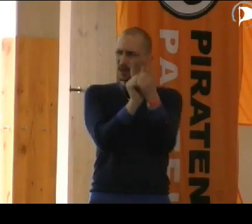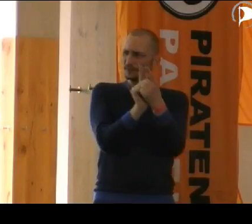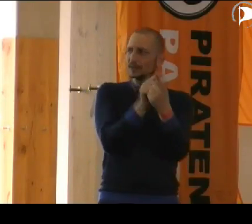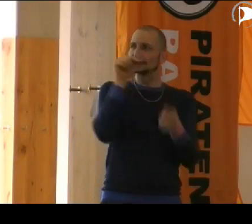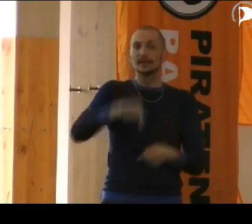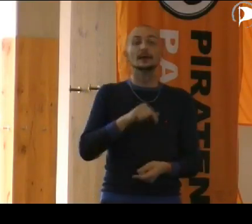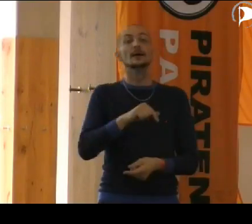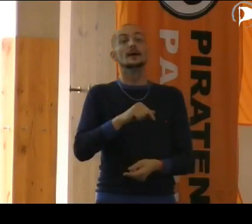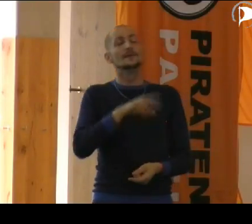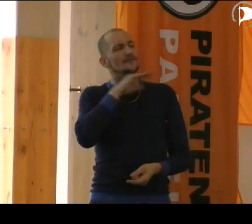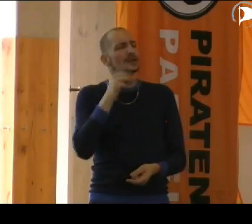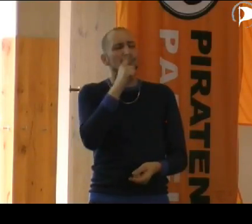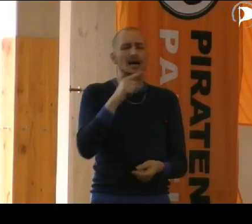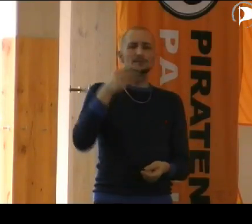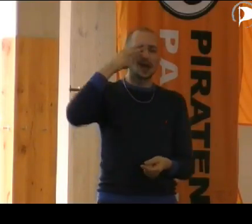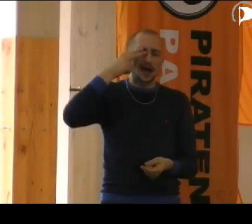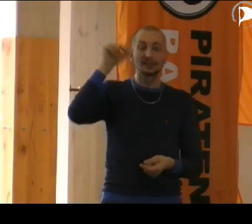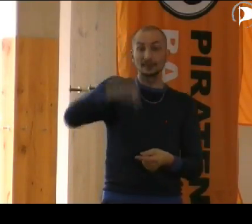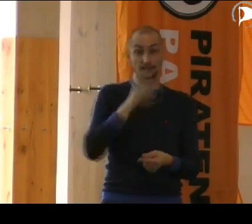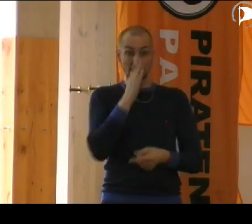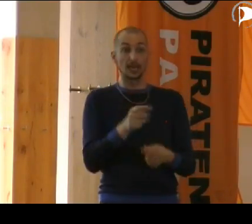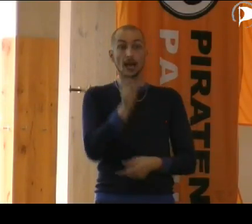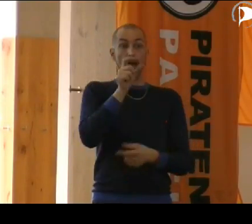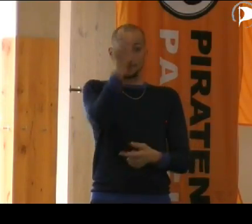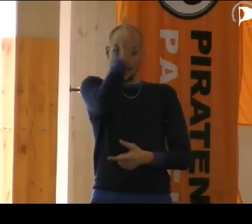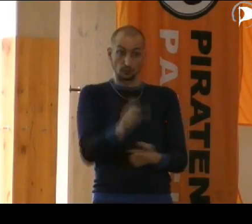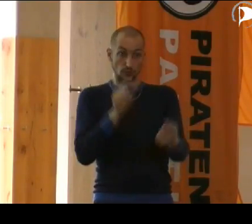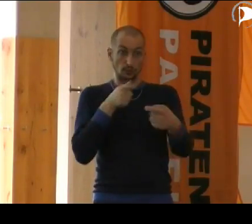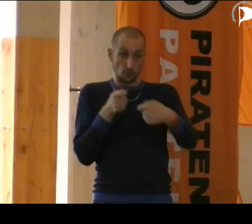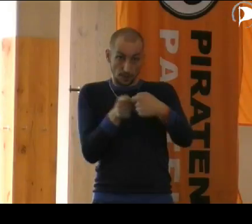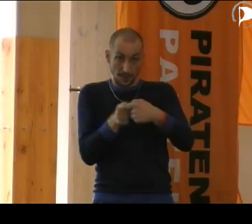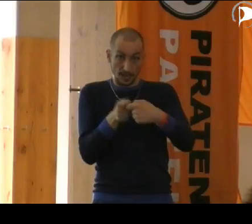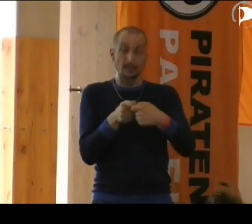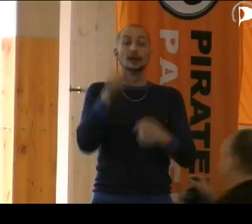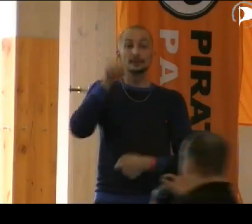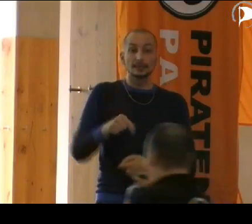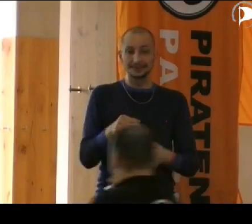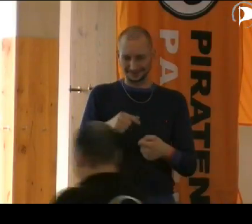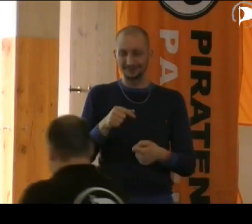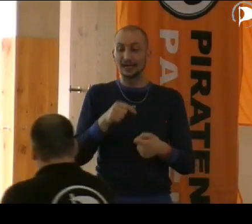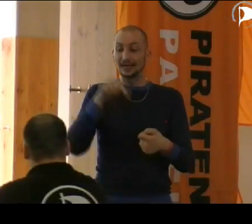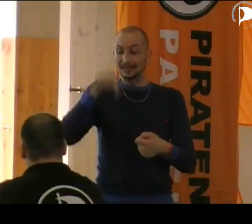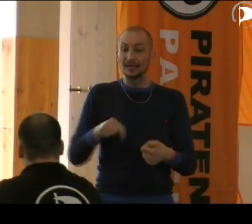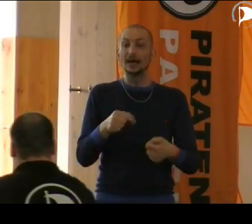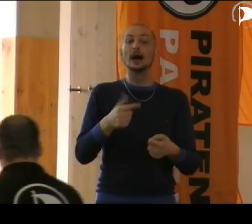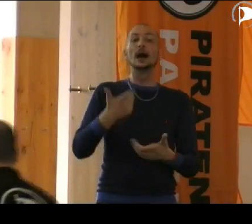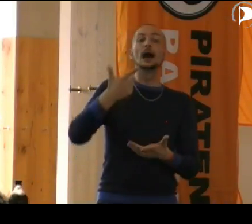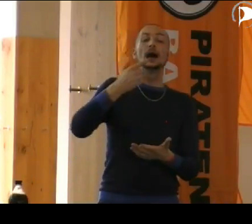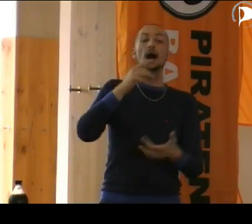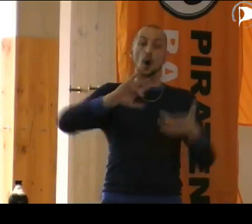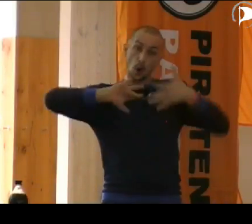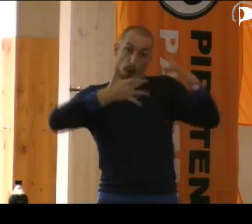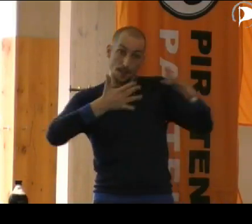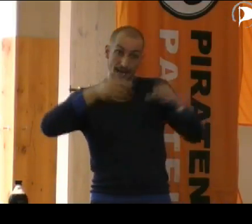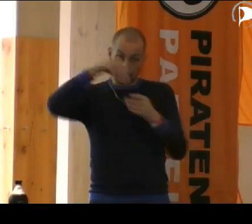piraten immer dann wenn man die persönlichen gründen mühsam ist grundsätzlich immer alles was online auch geht weil es da hat man